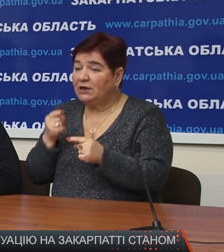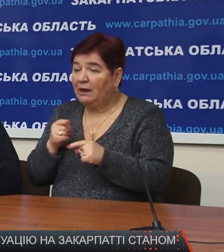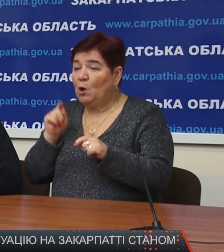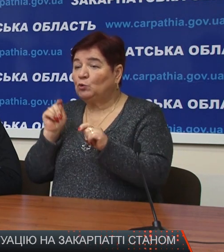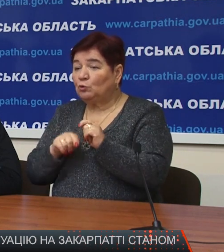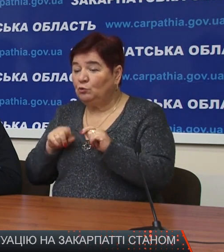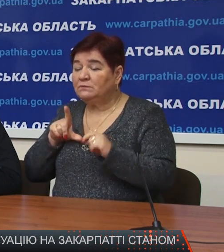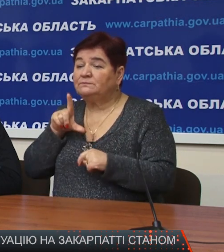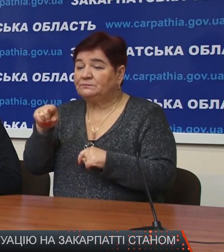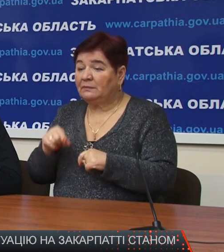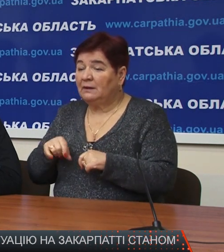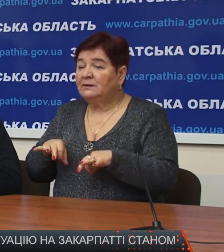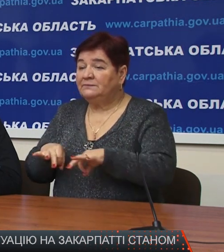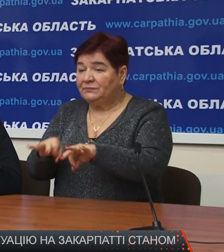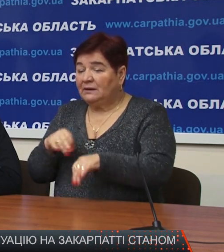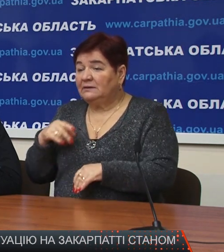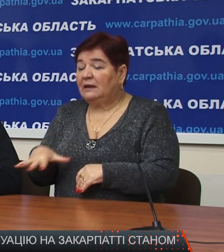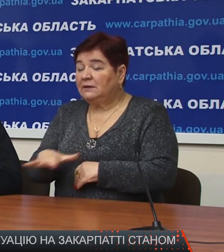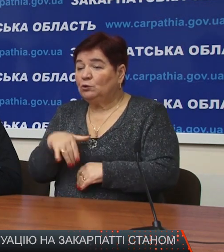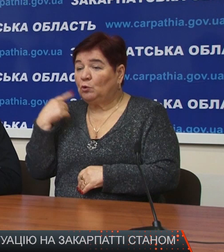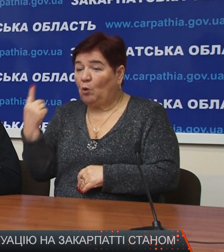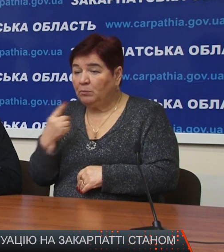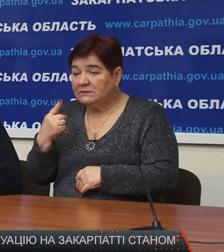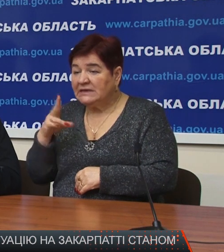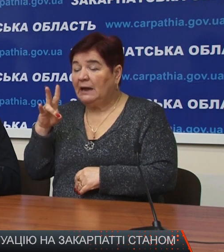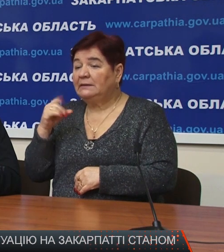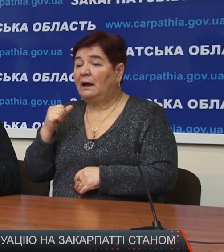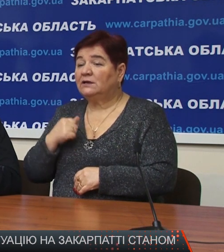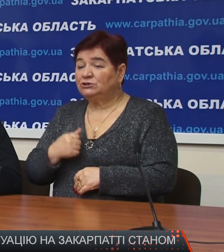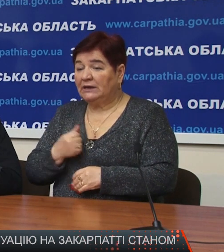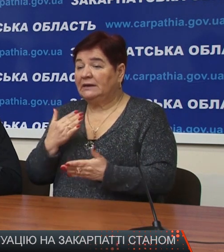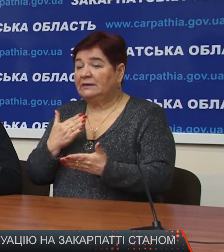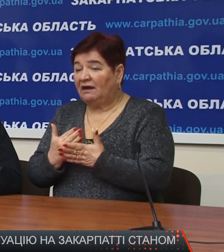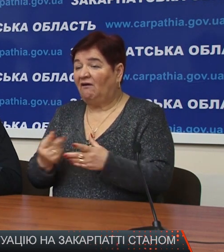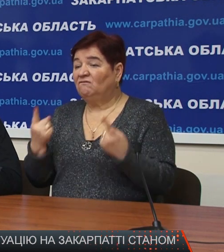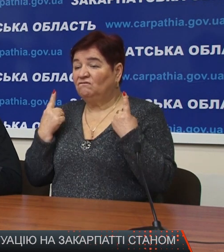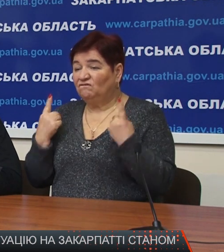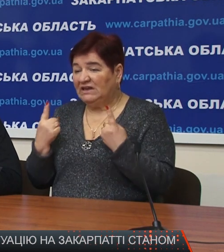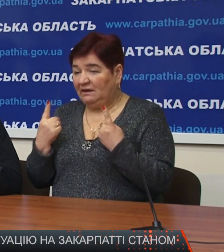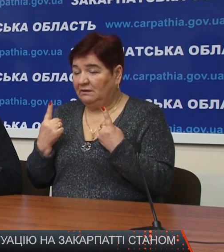Контролюється в'їзд на територію області. На жаль, вже є достатньо великий